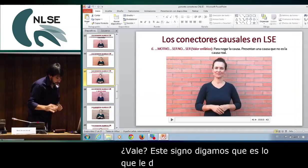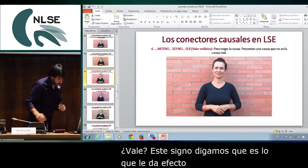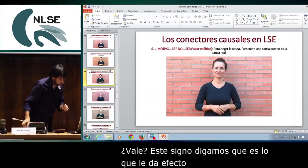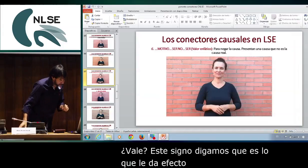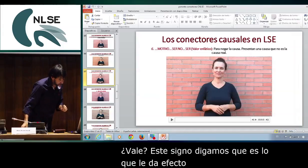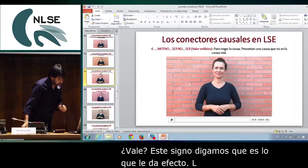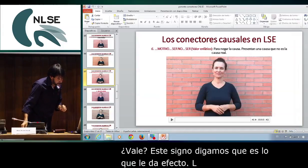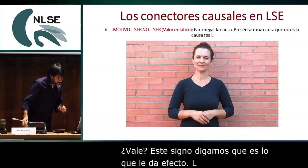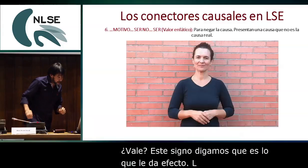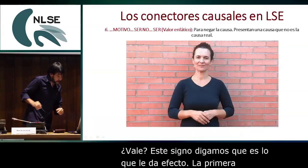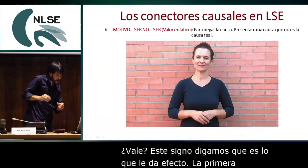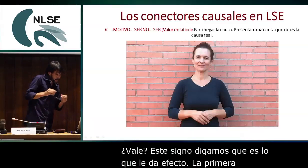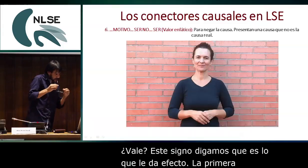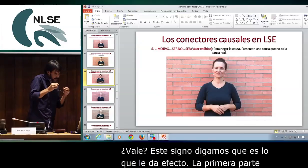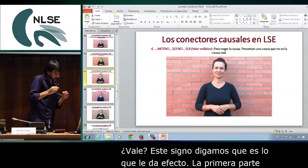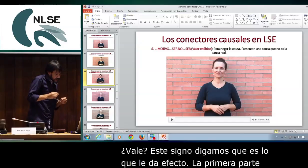la segunda.